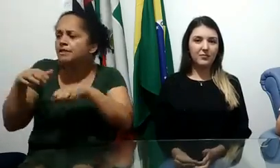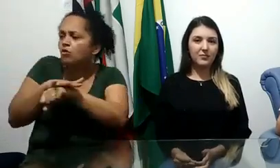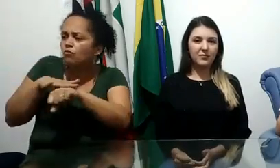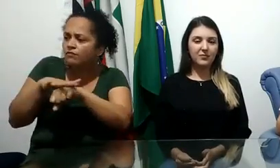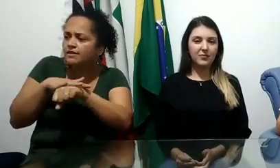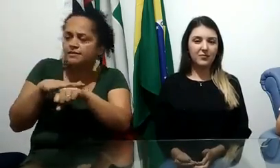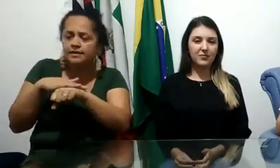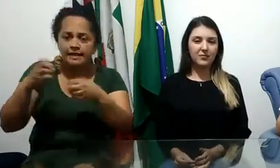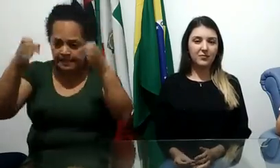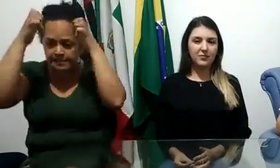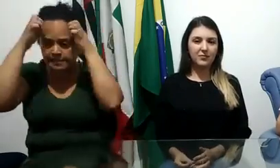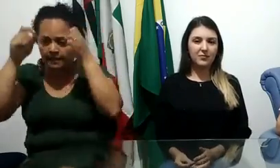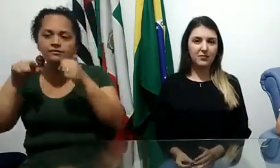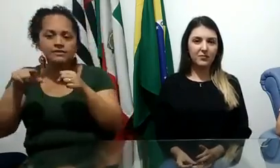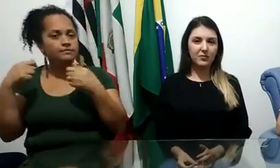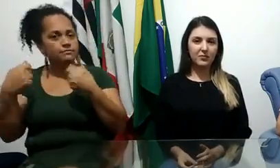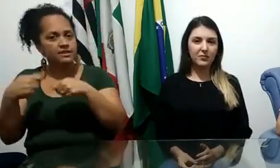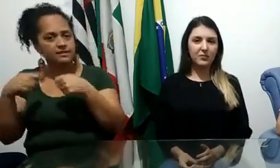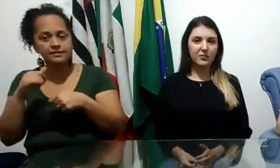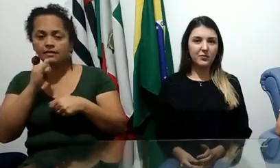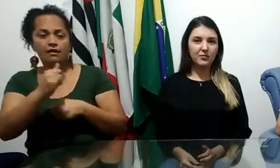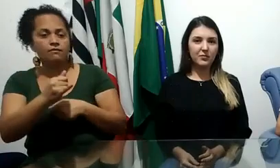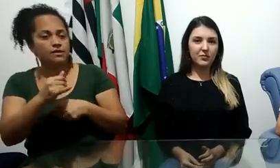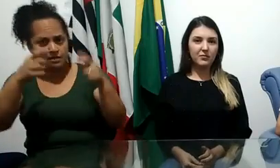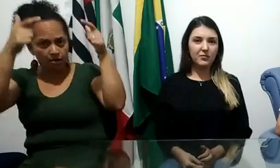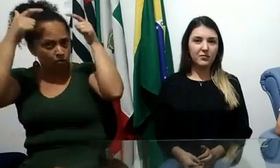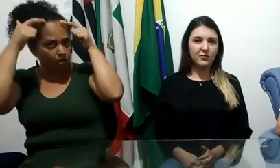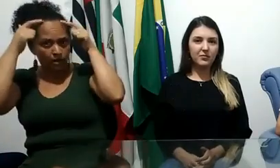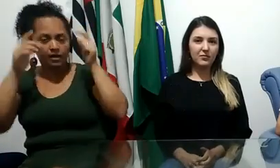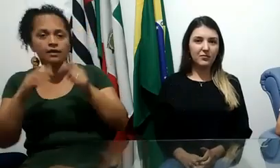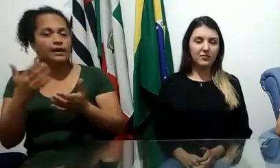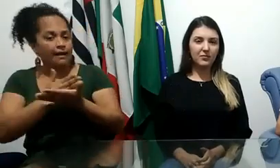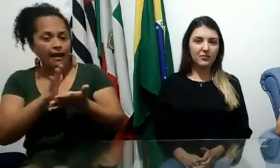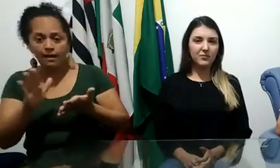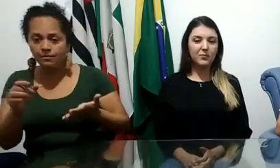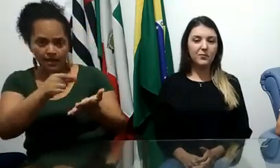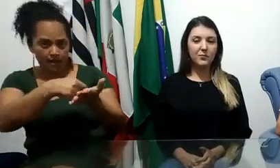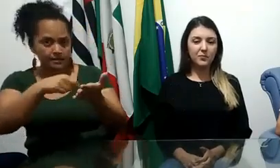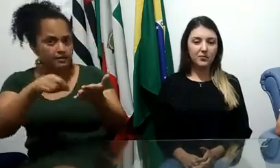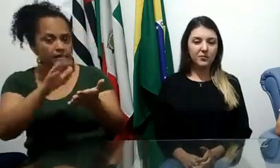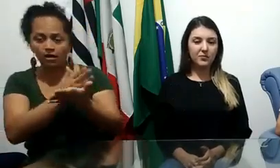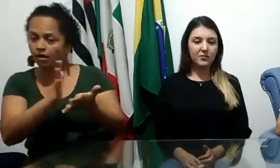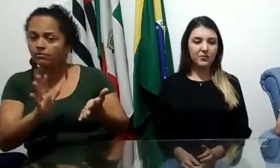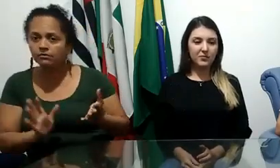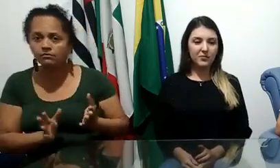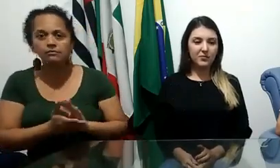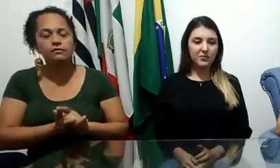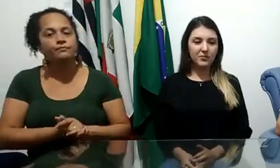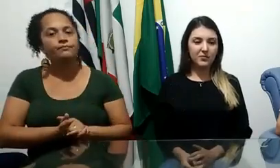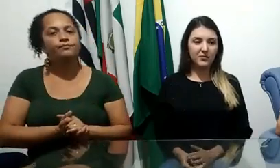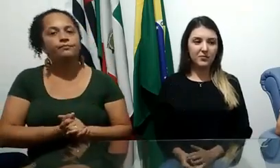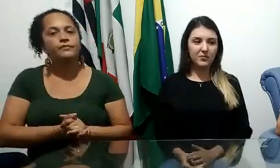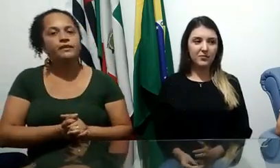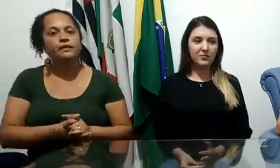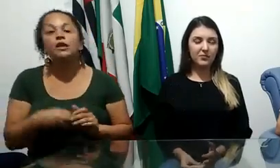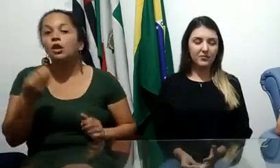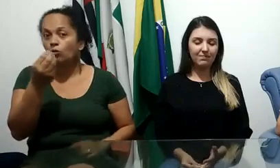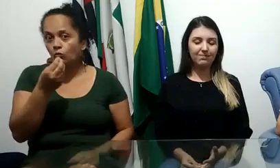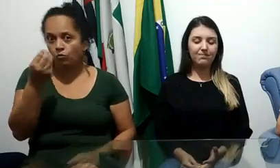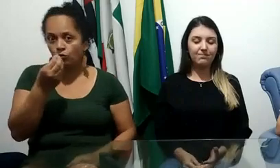com o rei, para o rei revogar esse decreto. E no momento que ele fala com ela fica com